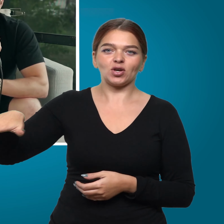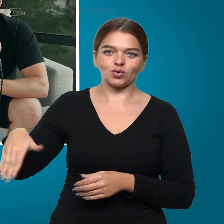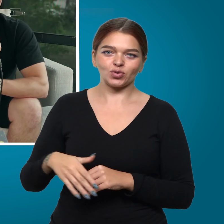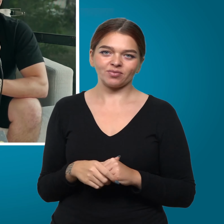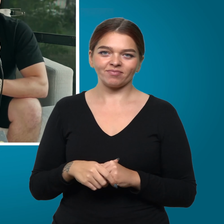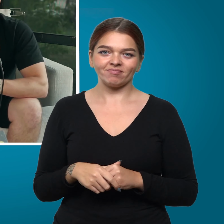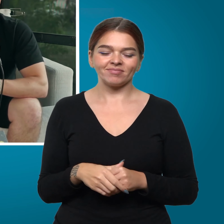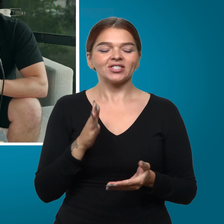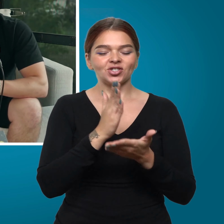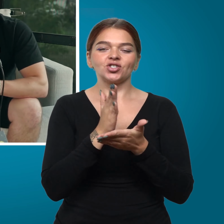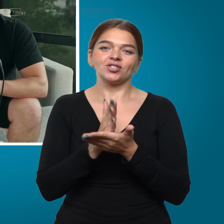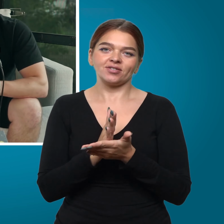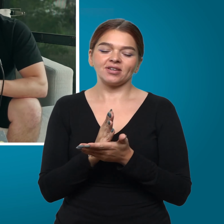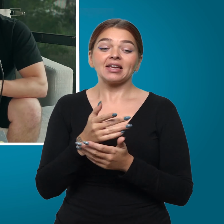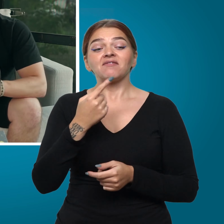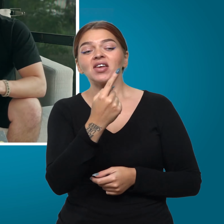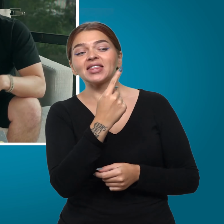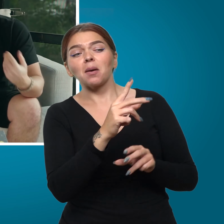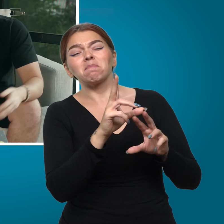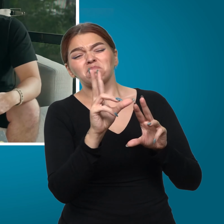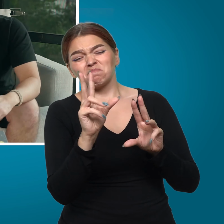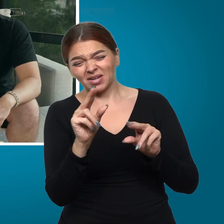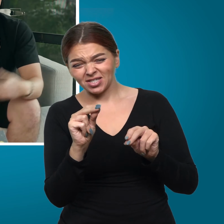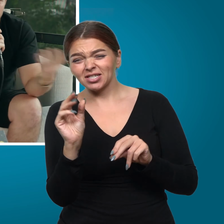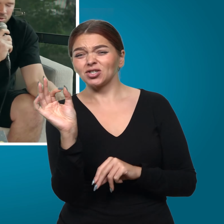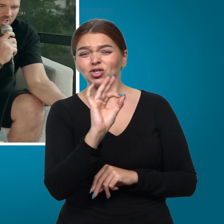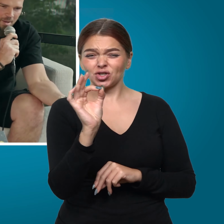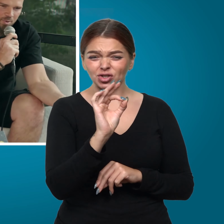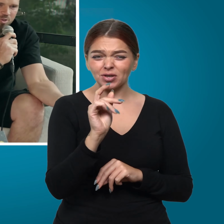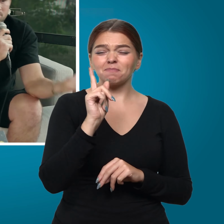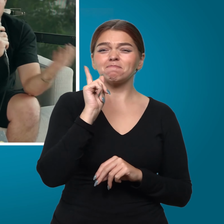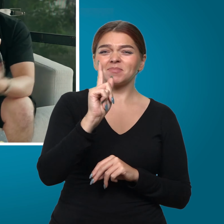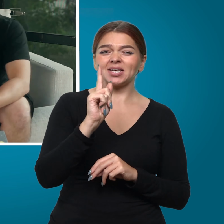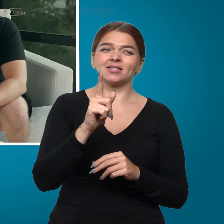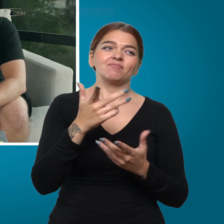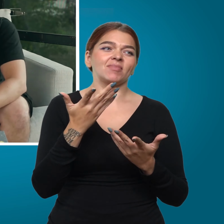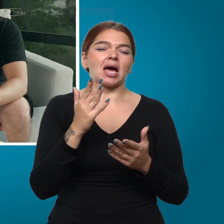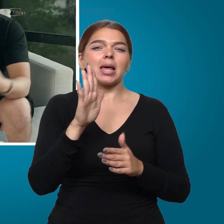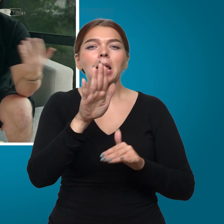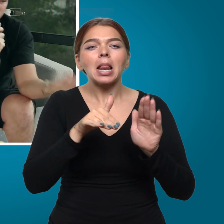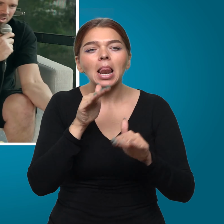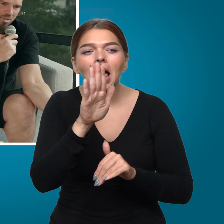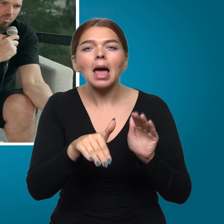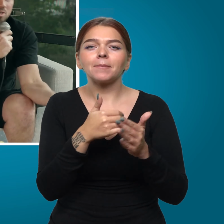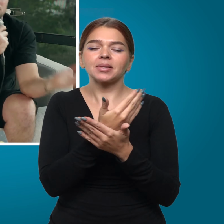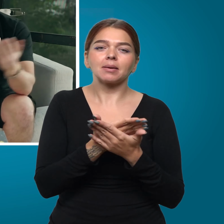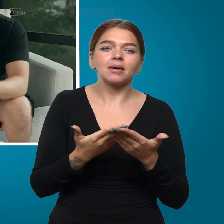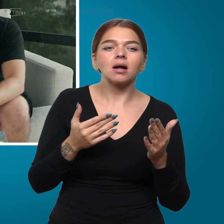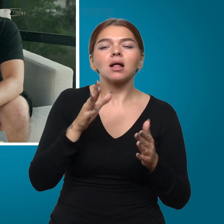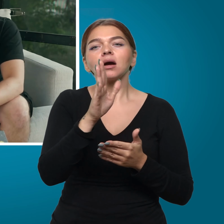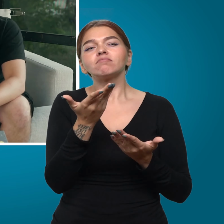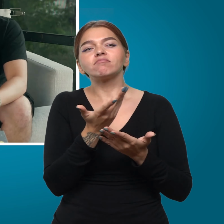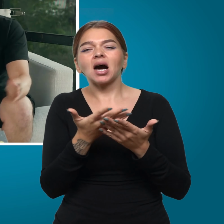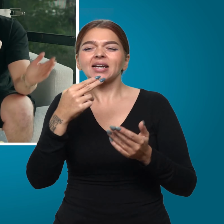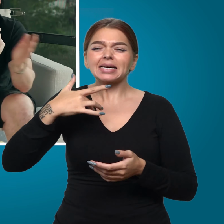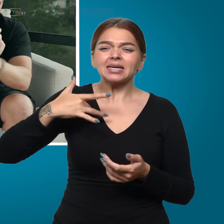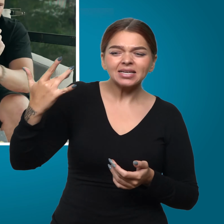kitiem pasiseka visai, bet vis tiek yra kažkur, ar tai per daug išlepino, ar per mažai išlepino, ar per daug griežti buvo, ar per mažai griežti